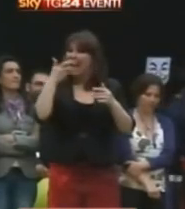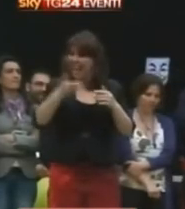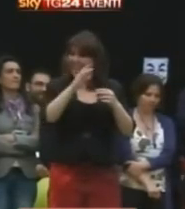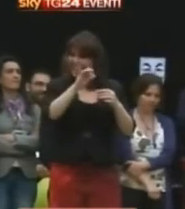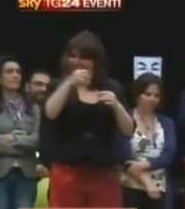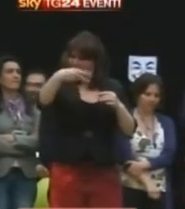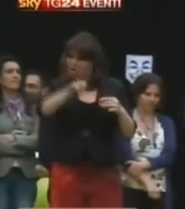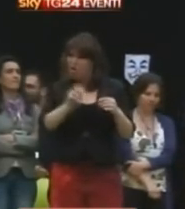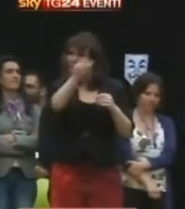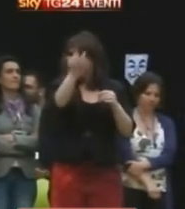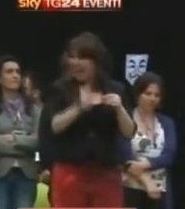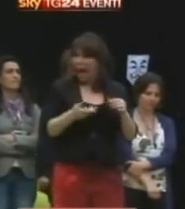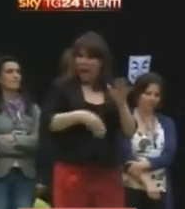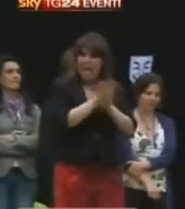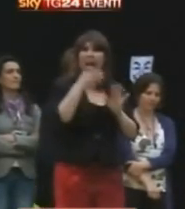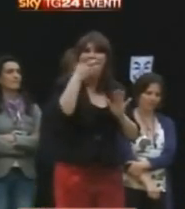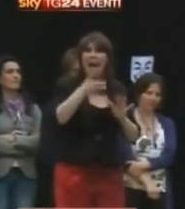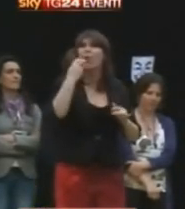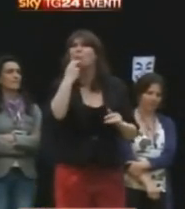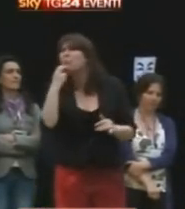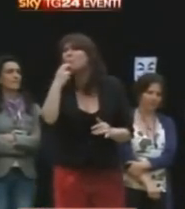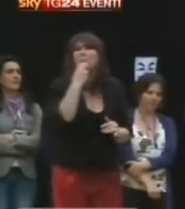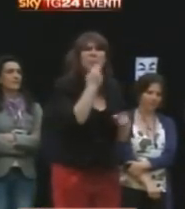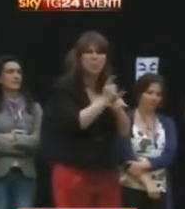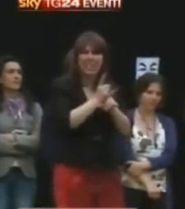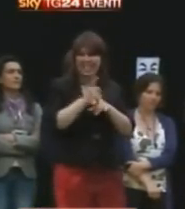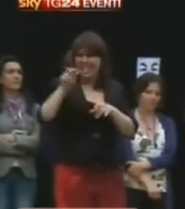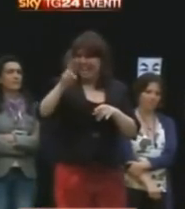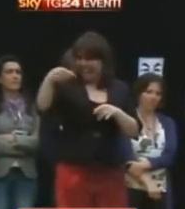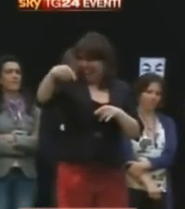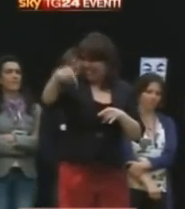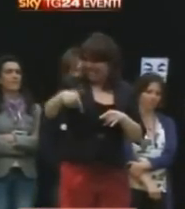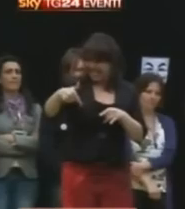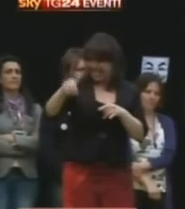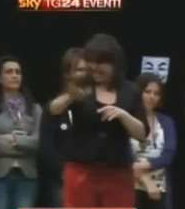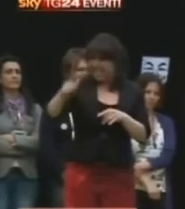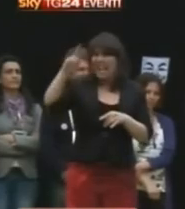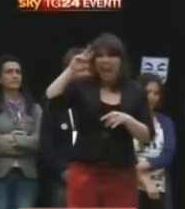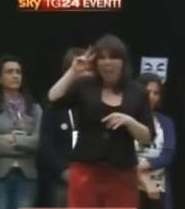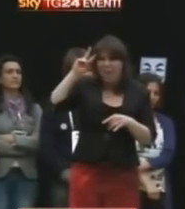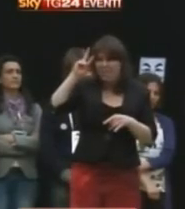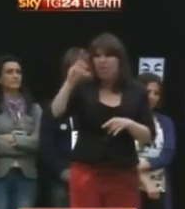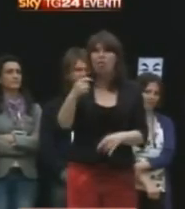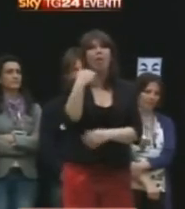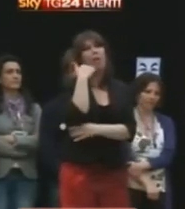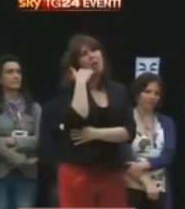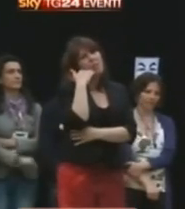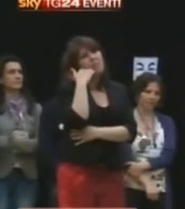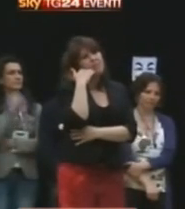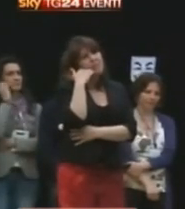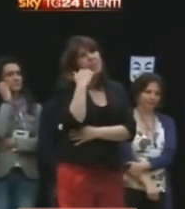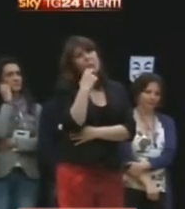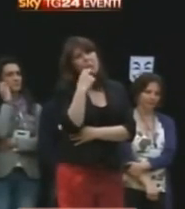stato fischi. E Lebettino lì imperterrito. Lebettino lì imperterrito a stare a sentire i fischi, e lui